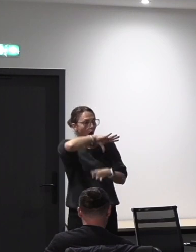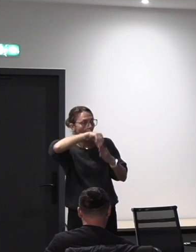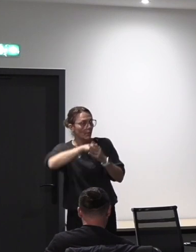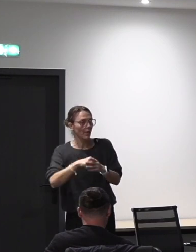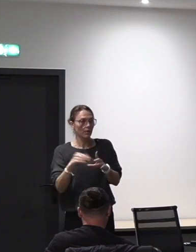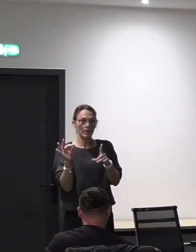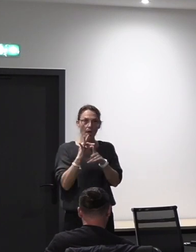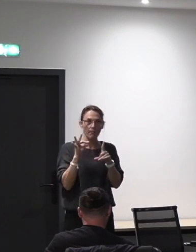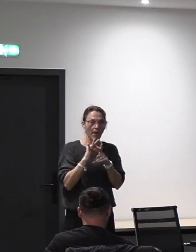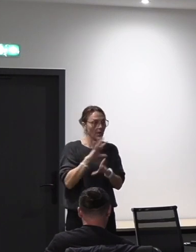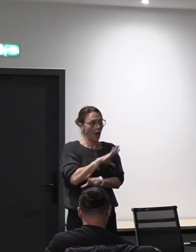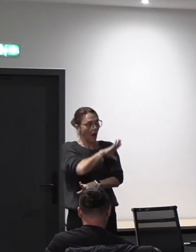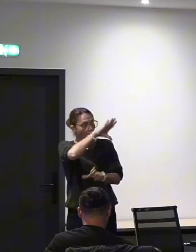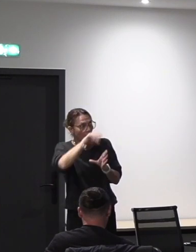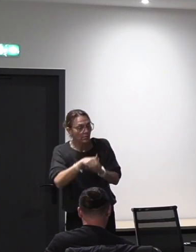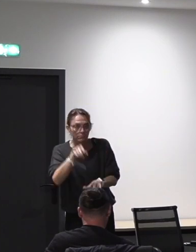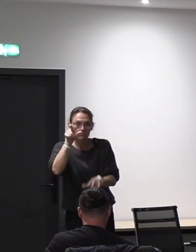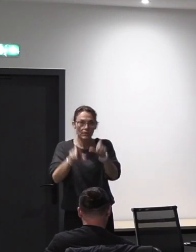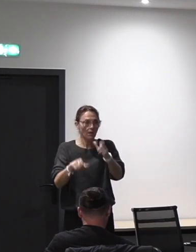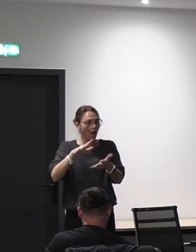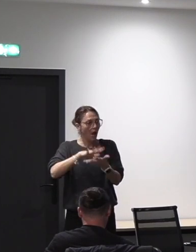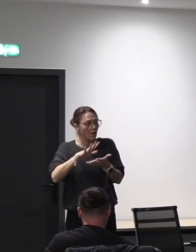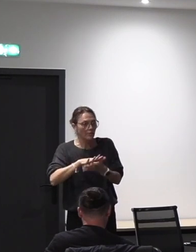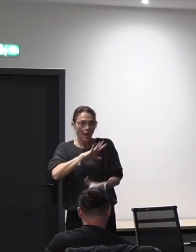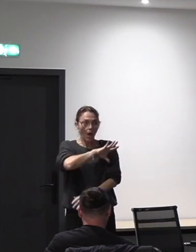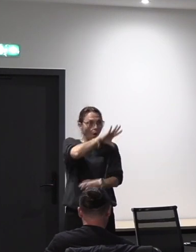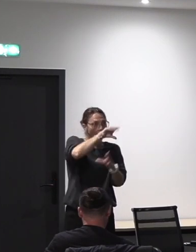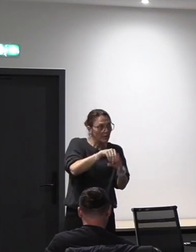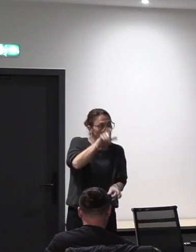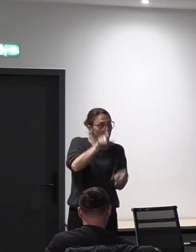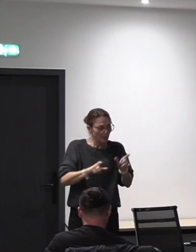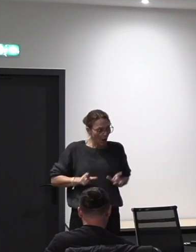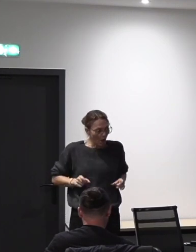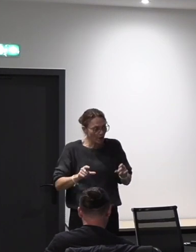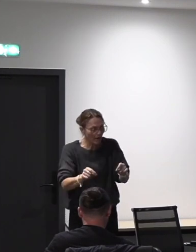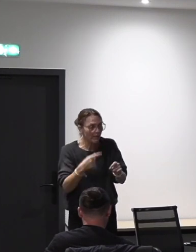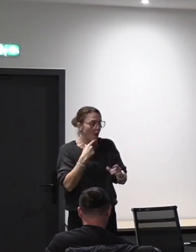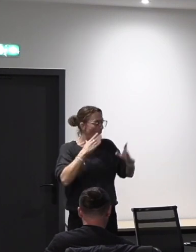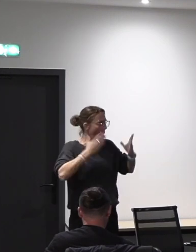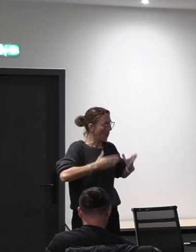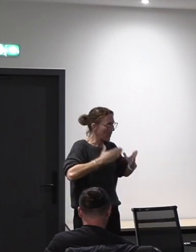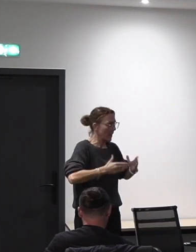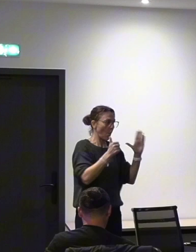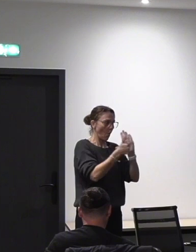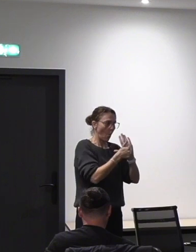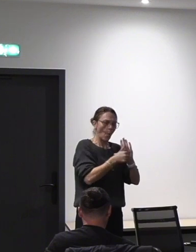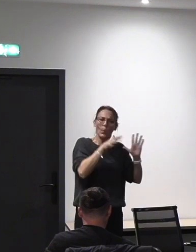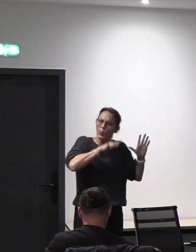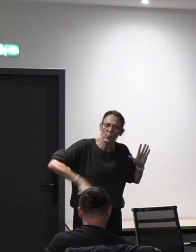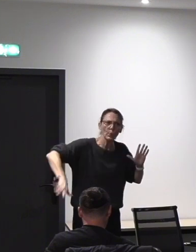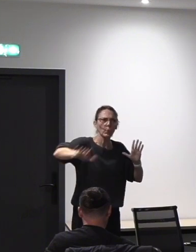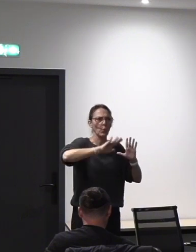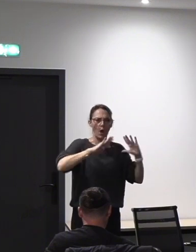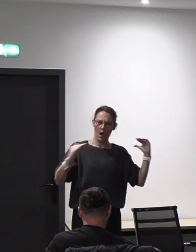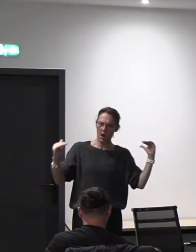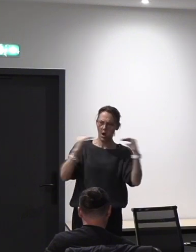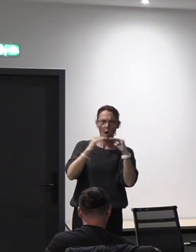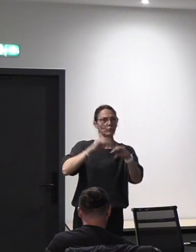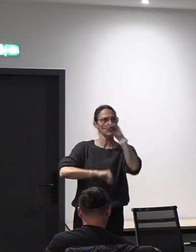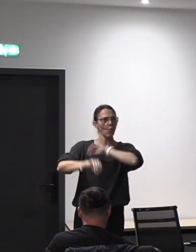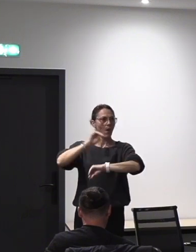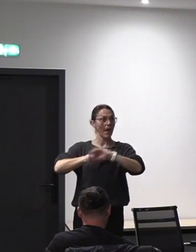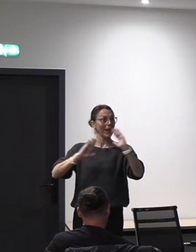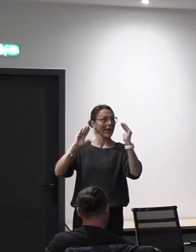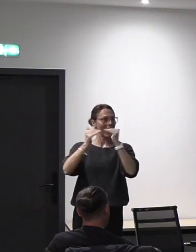pareil, il faudrait que les personnes âgées fassent pareil, il faudrait que les cancéreux fassent pareil, il faudrait que l'hôpital s'occupe de tout le monde à égalité. Tu parlais tout à l'heure de